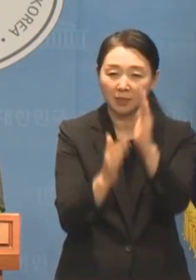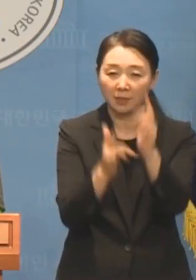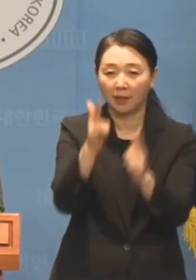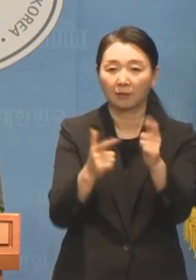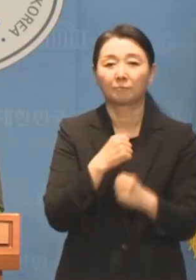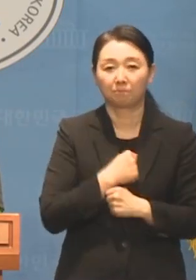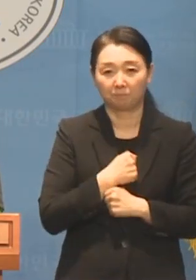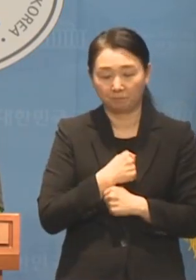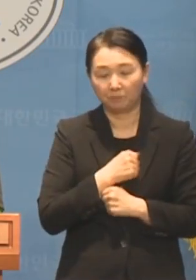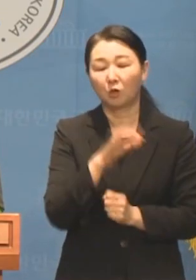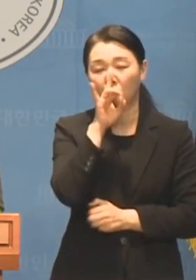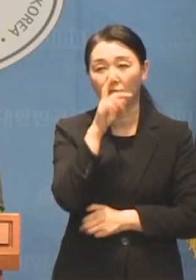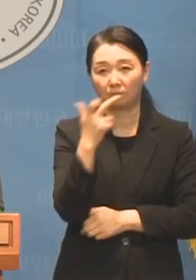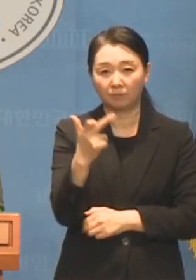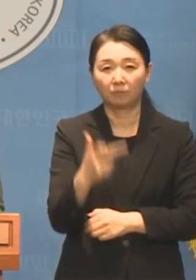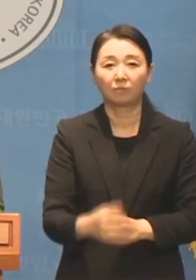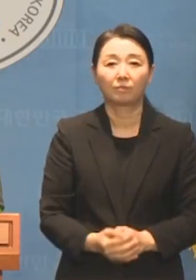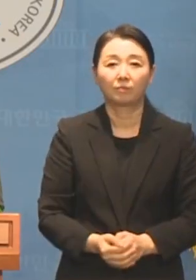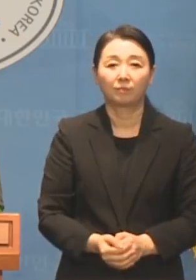지켜온 산입니다.